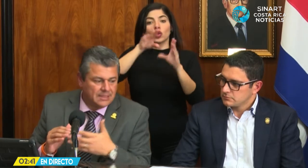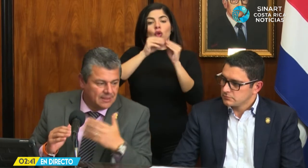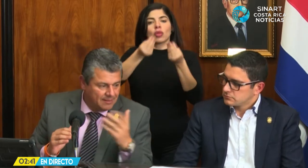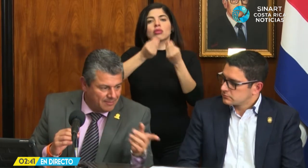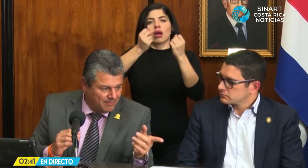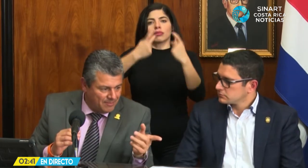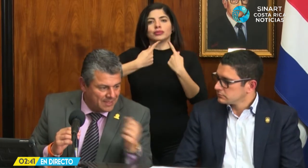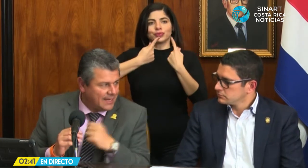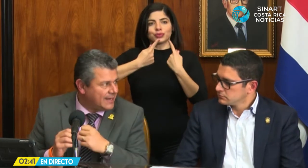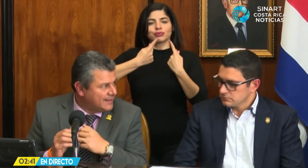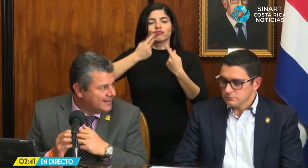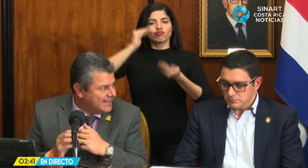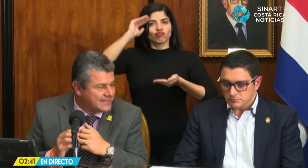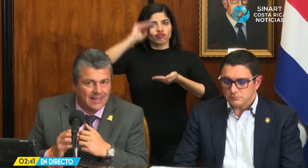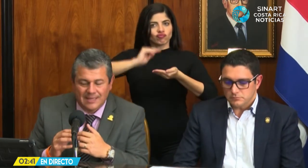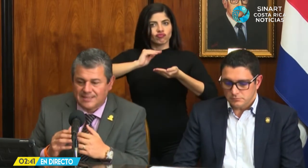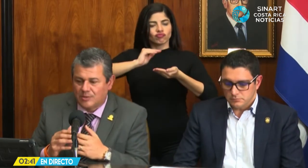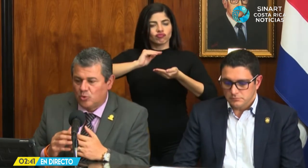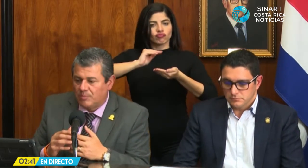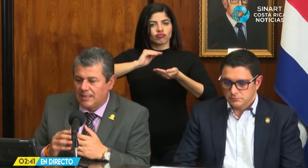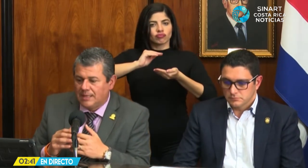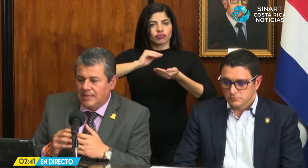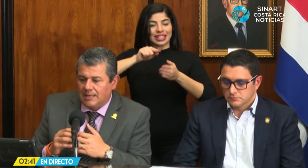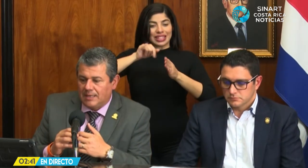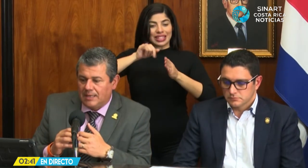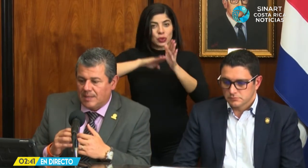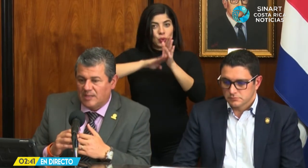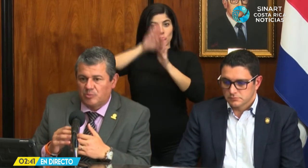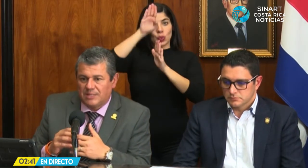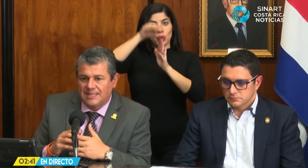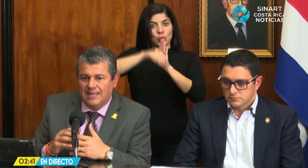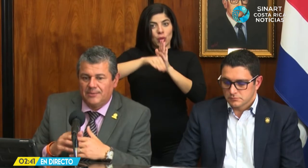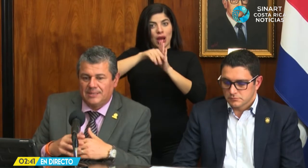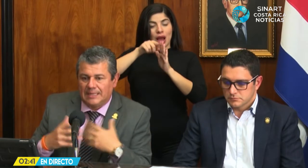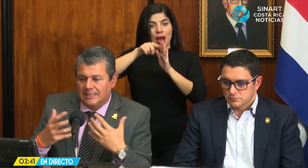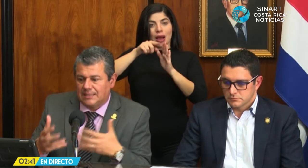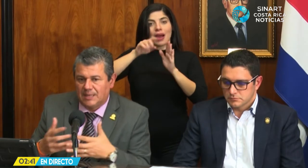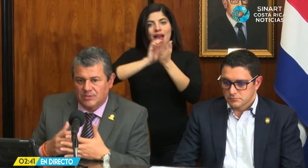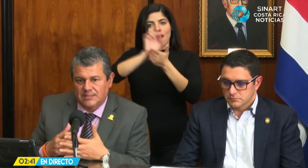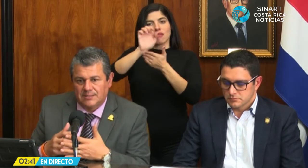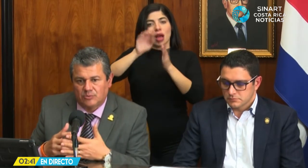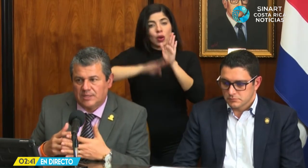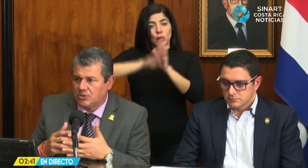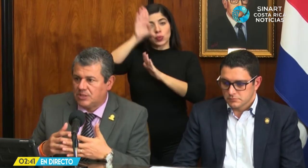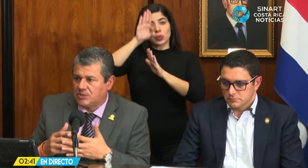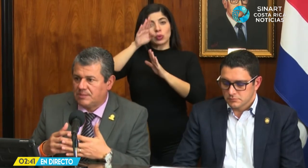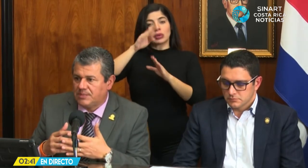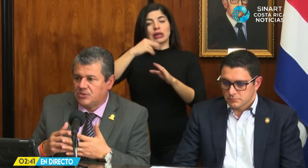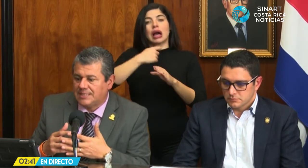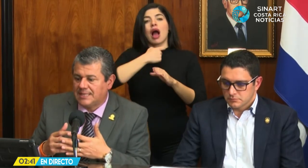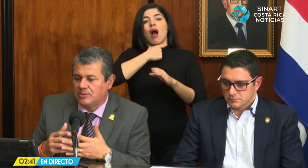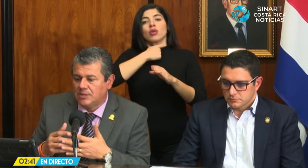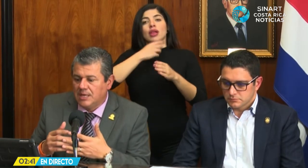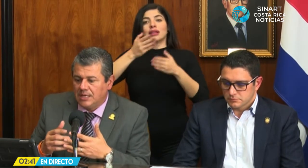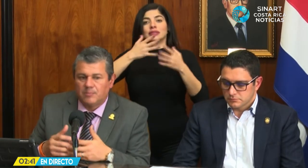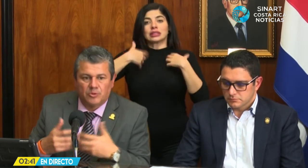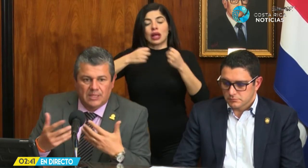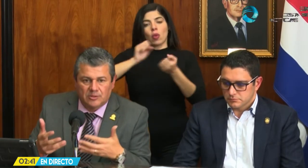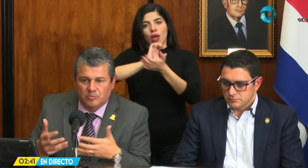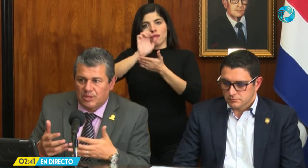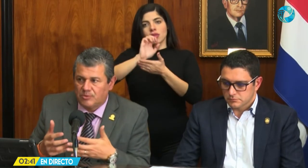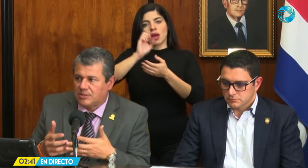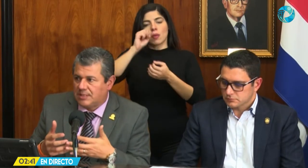pues mitigar esa curva exponencial, evitar que tengamos esa saturación de los servicios de salud y